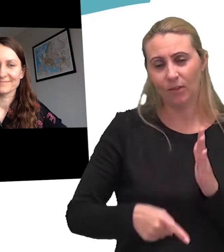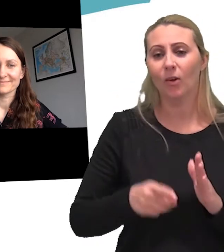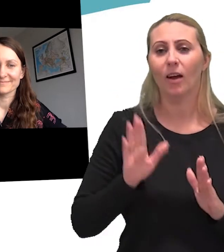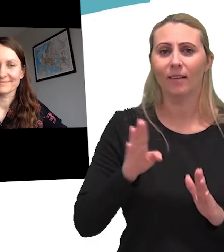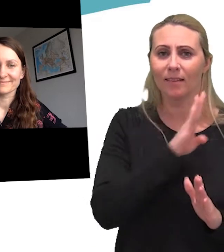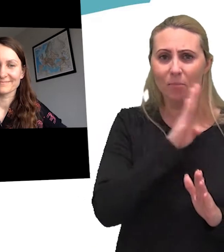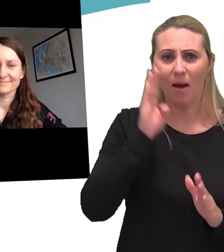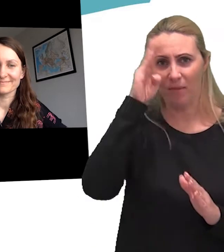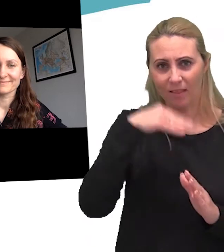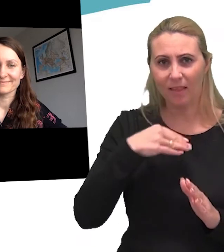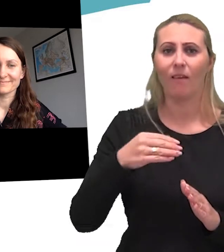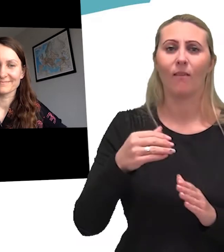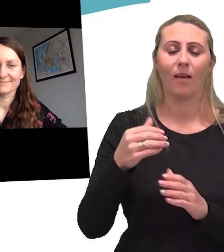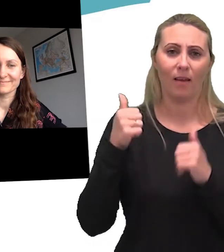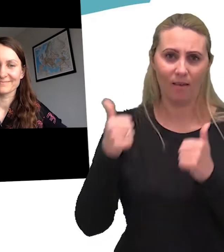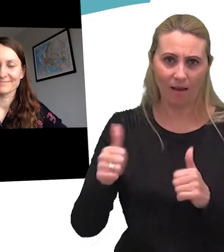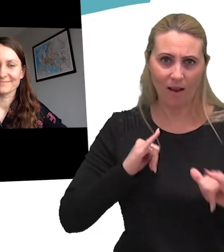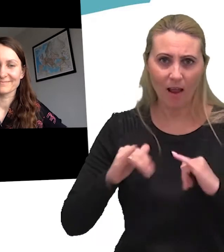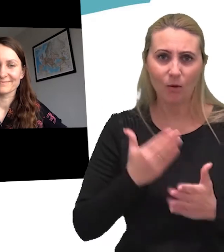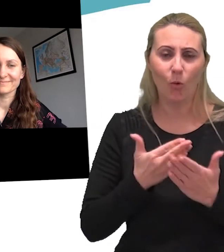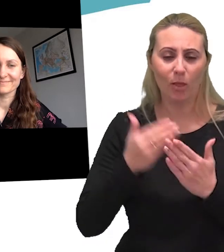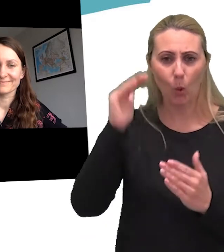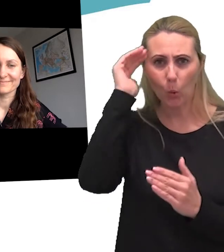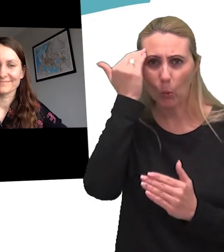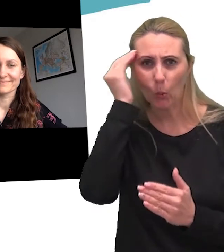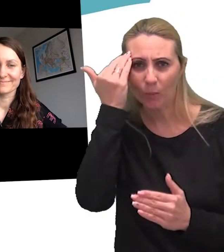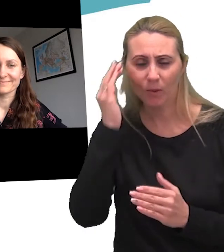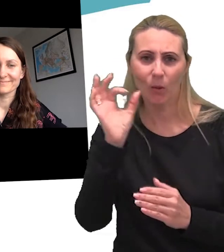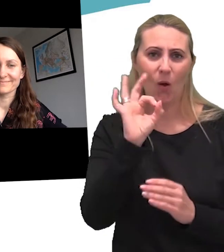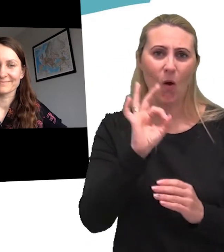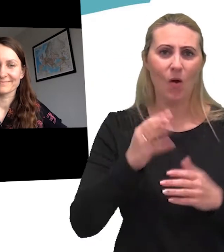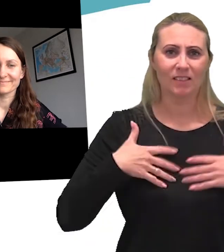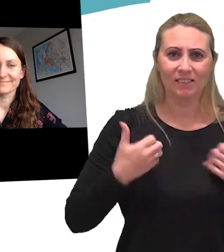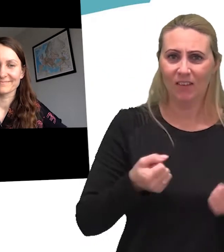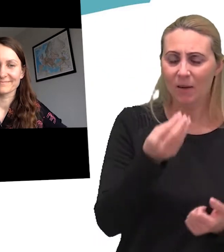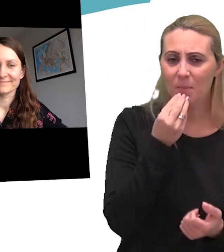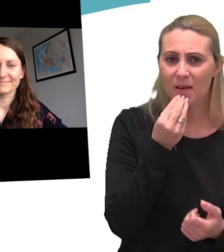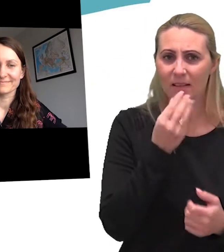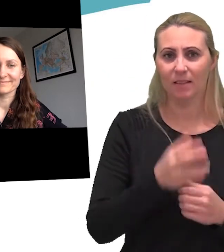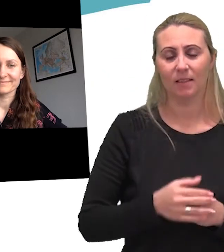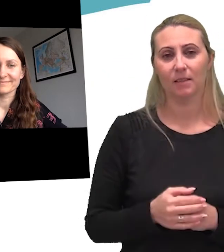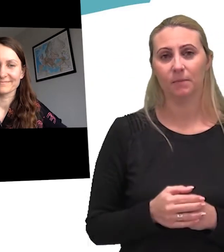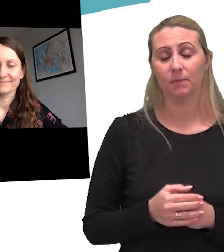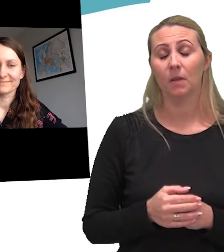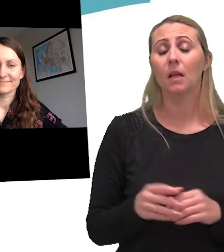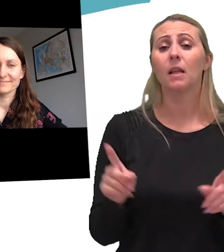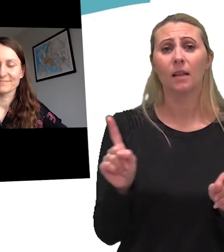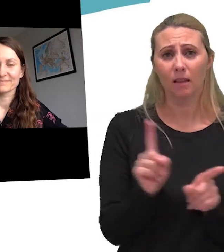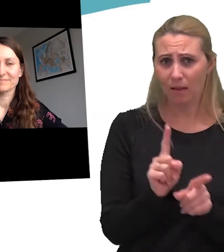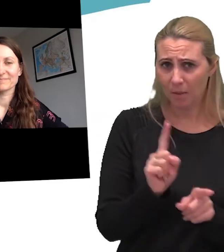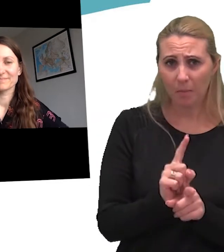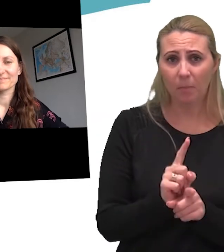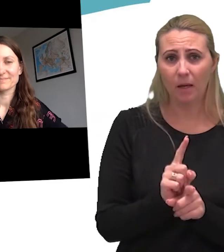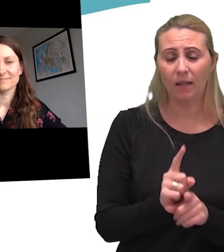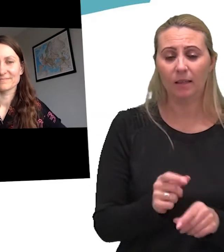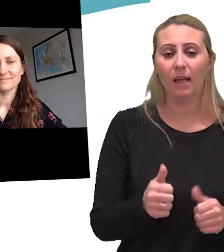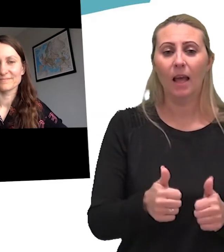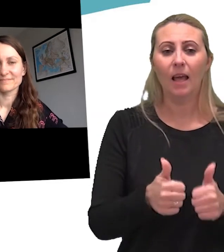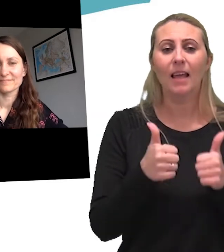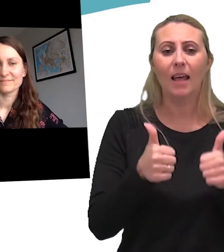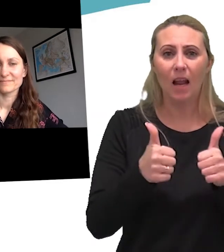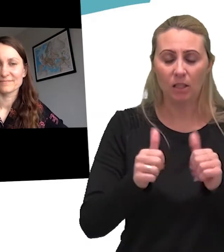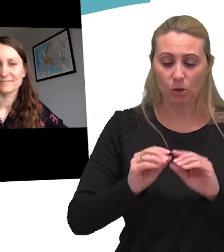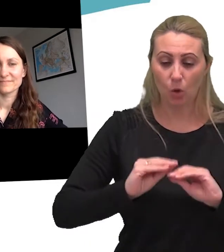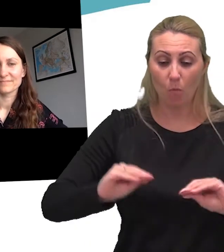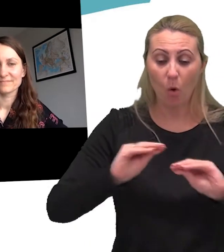tėvai, todėl kad rūpinasi taip, kaip čia dar geresniem tapti. Tai bet kuriuo atveju geresnio